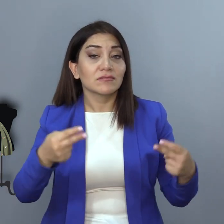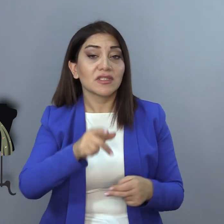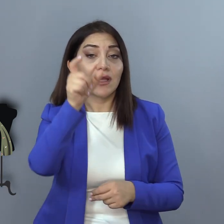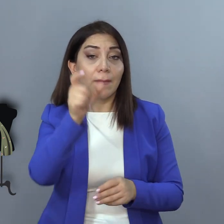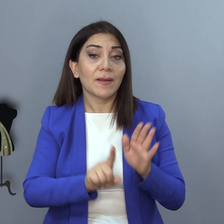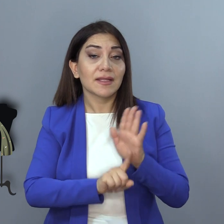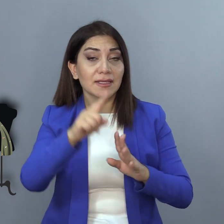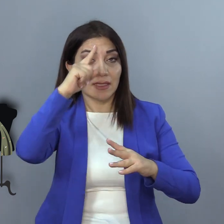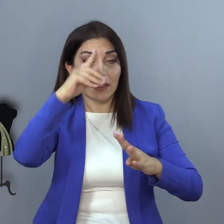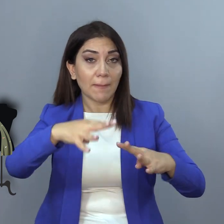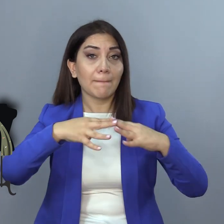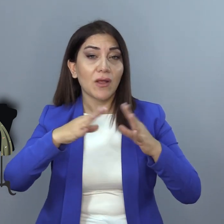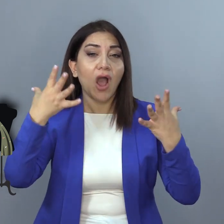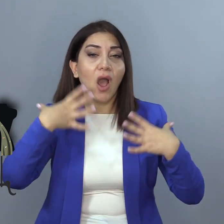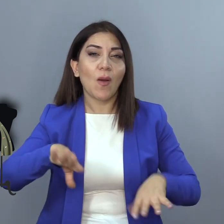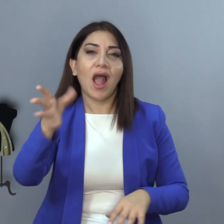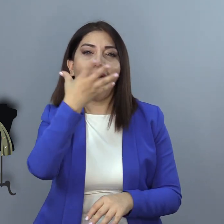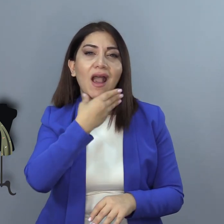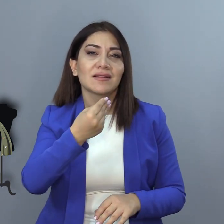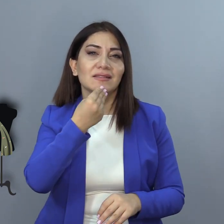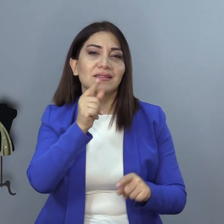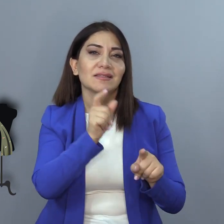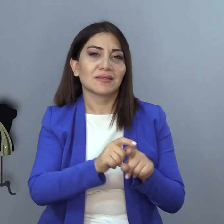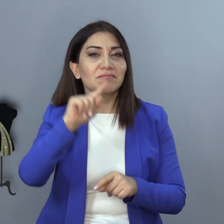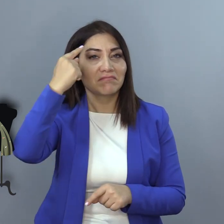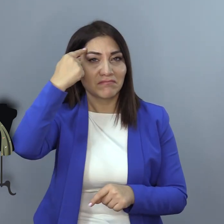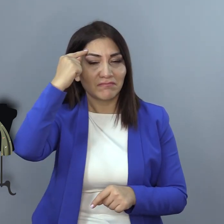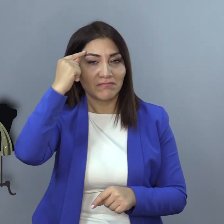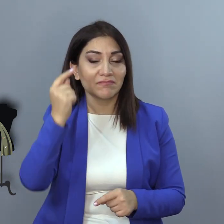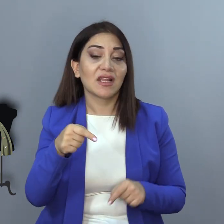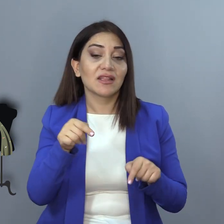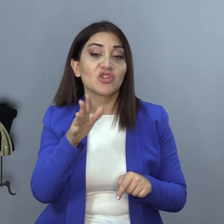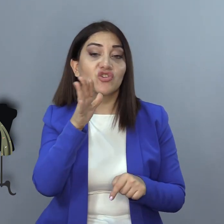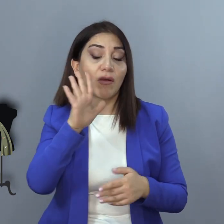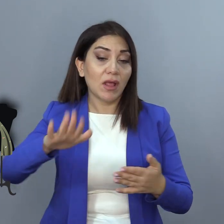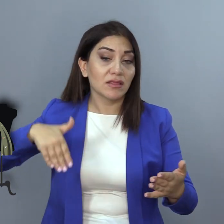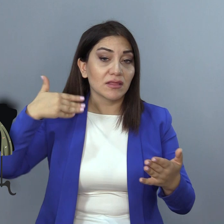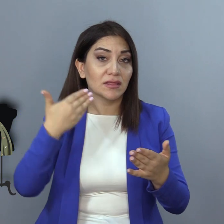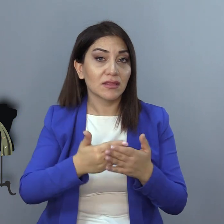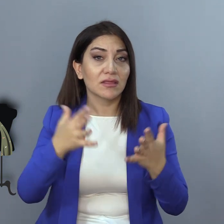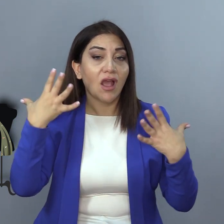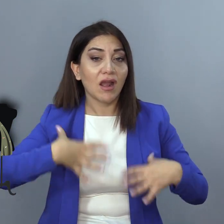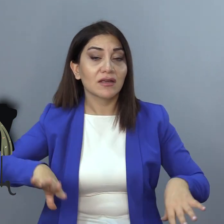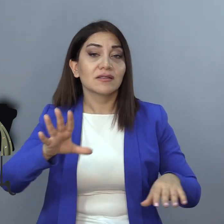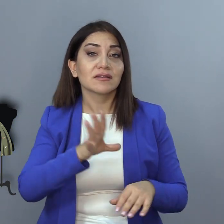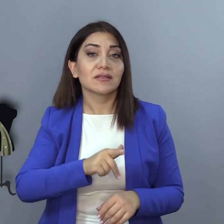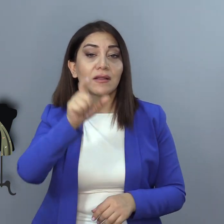մտացել հակուստի գեղագիտական հատկանիշների մասին։ Այդ ժամանակների ծիվեր հանդերցանքը եղել է մարդու արտակին